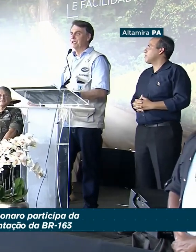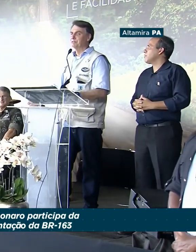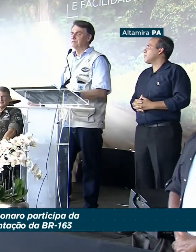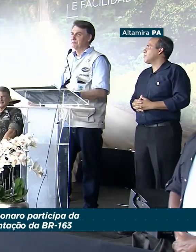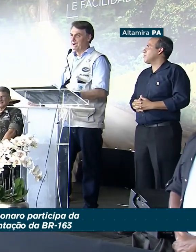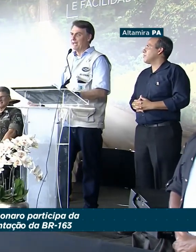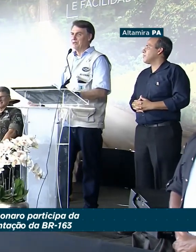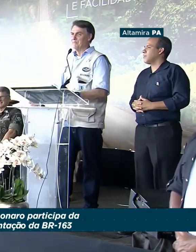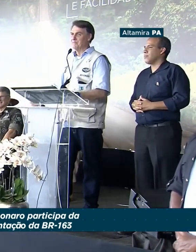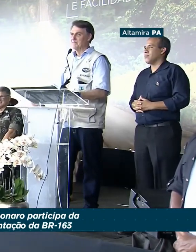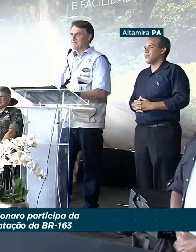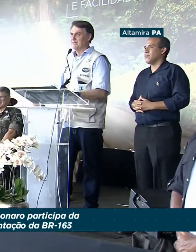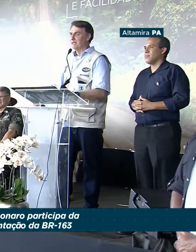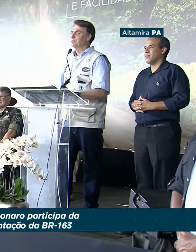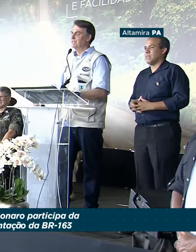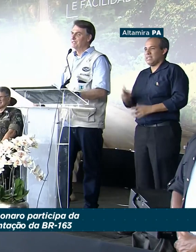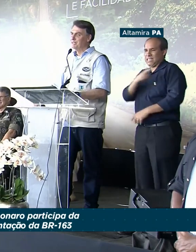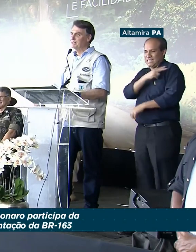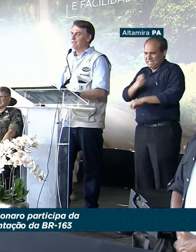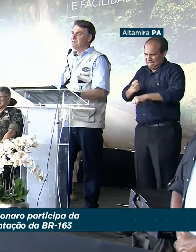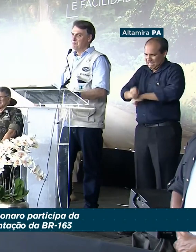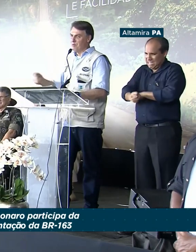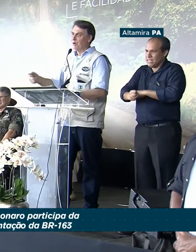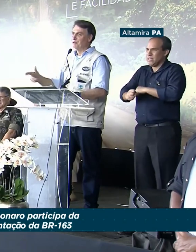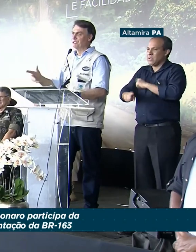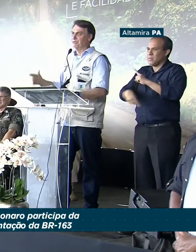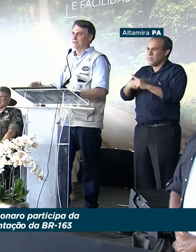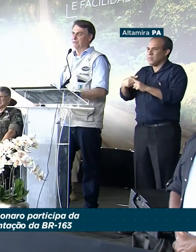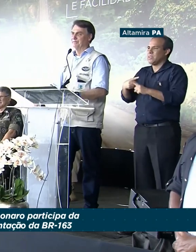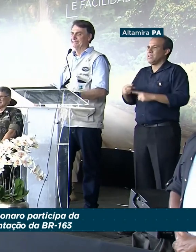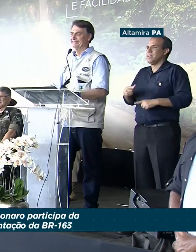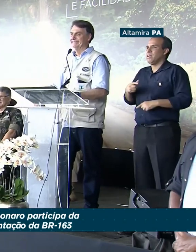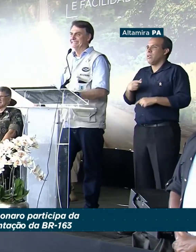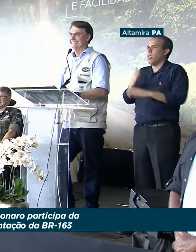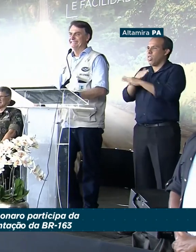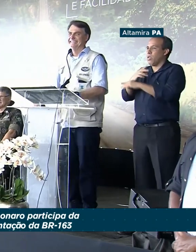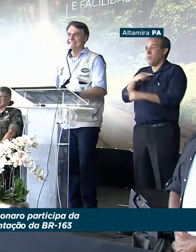Subtenentes e sargentos ralam. E a soldadesca morre no serviço.